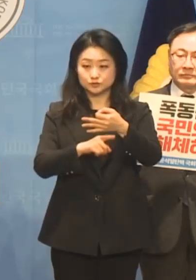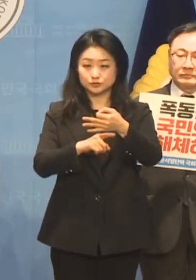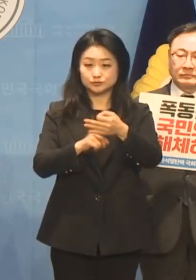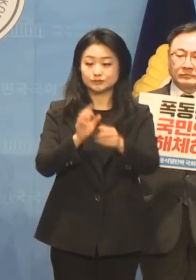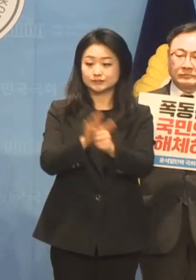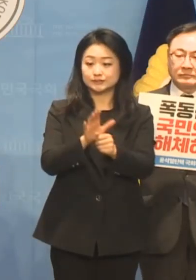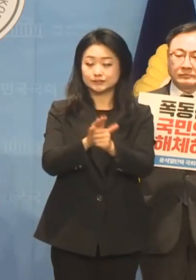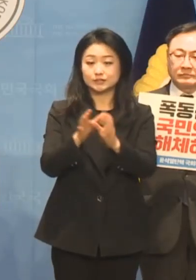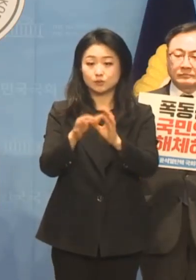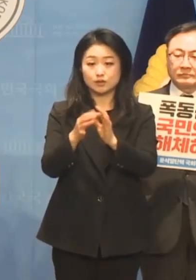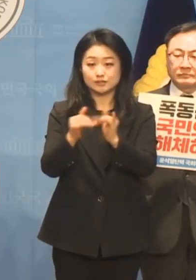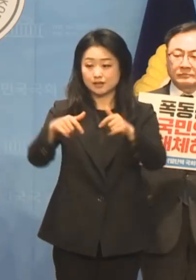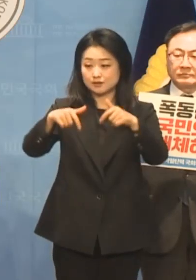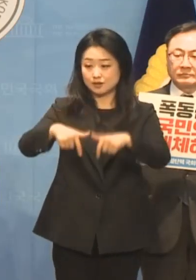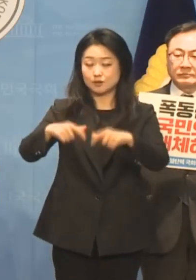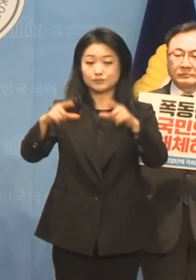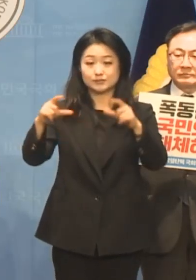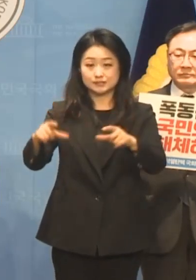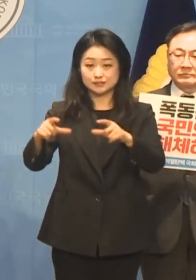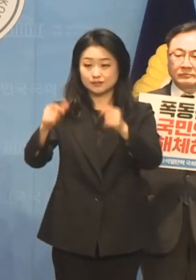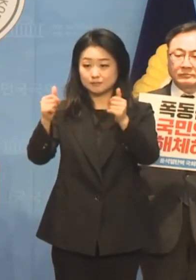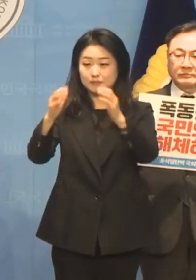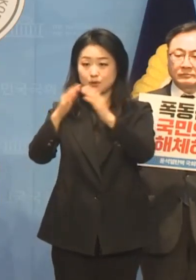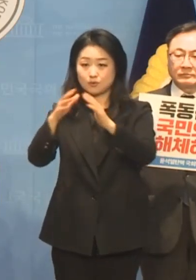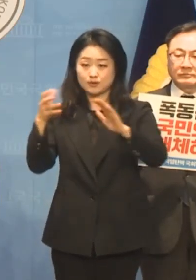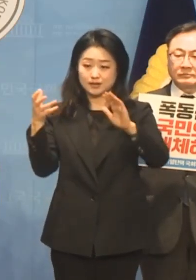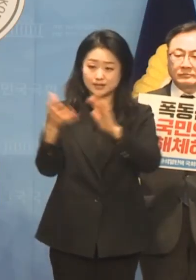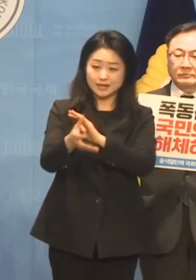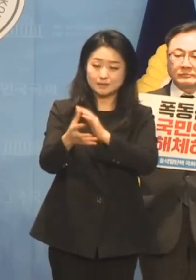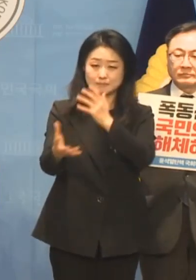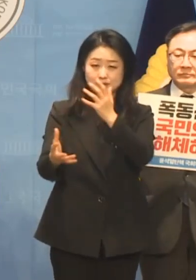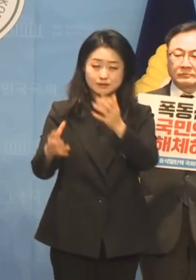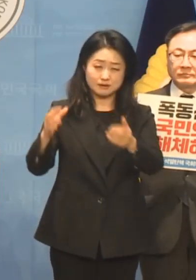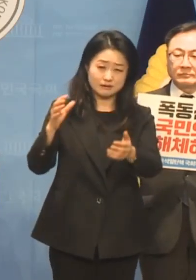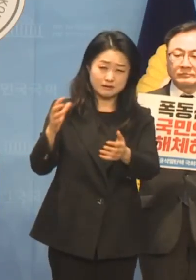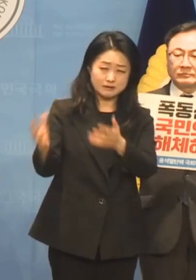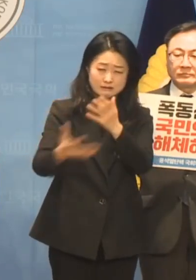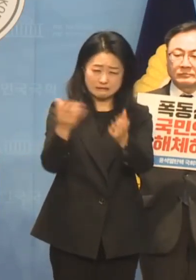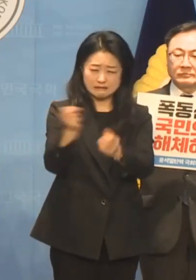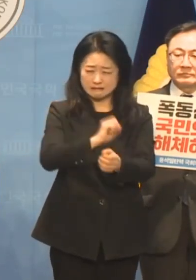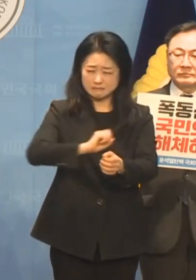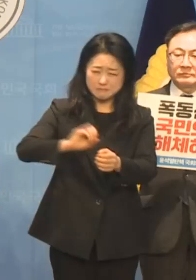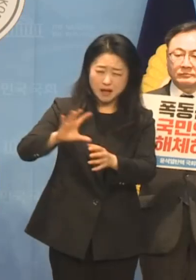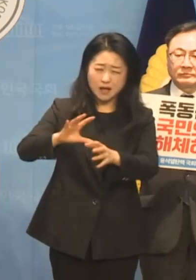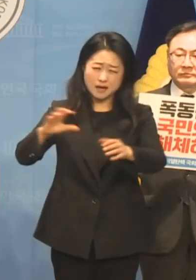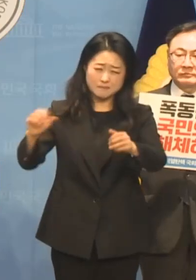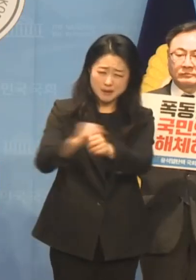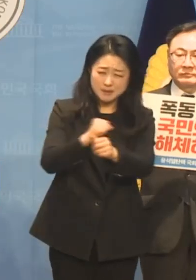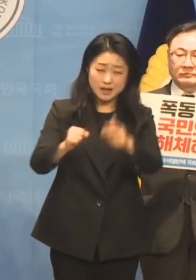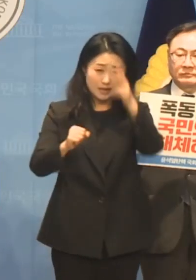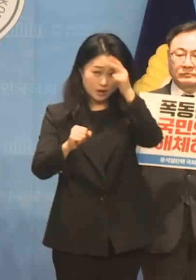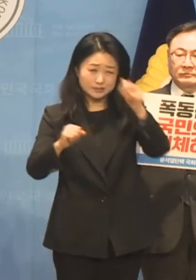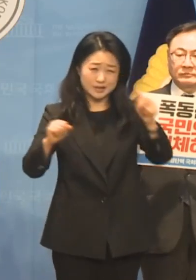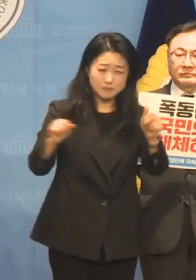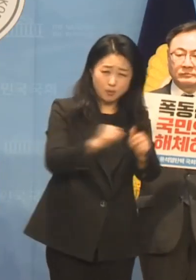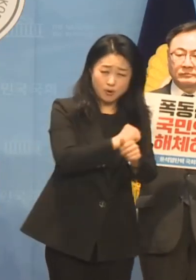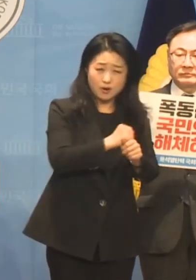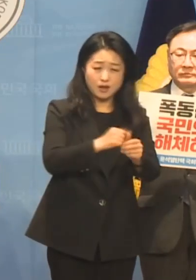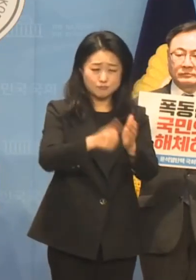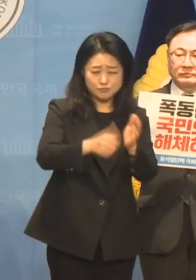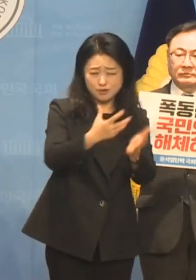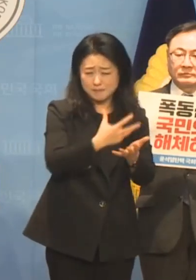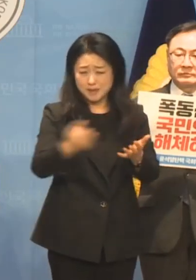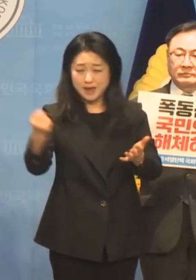지지자들이 서부지법에 난입하고 폭력을 행사했습니다. 경찰을 폭행했고 경찰로부터